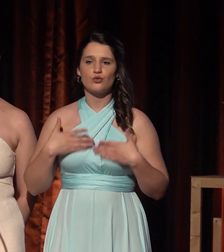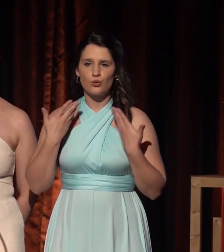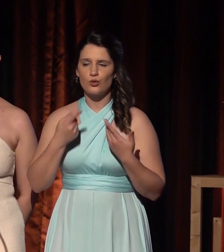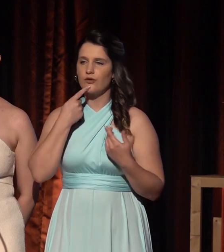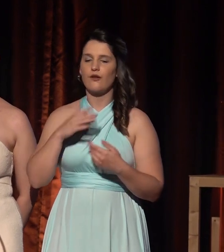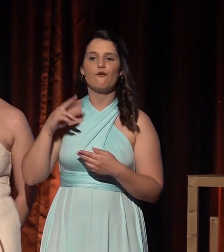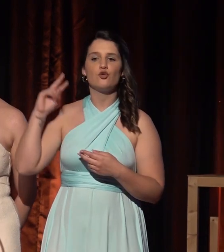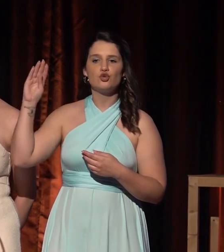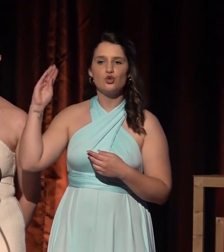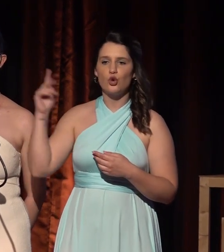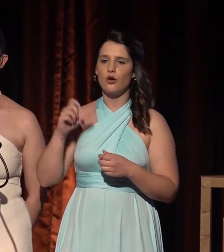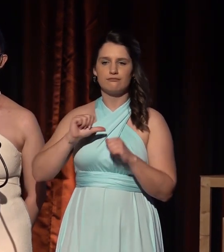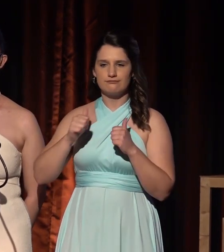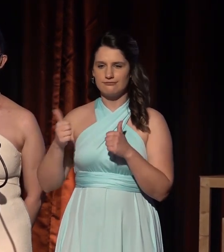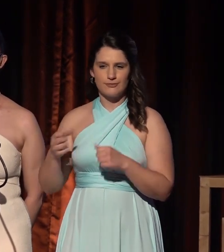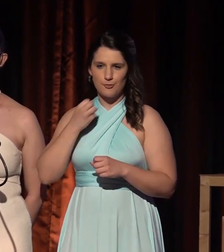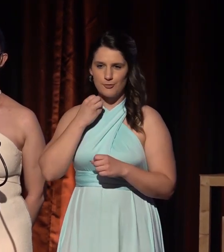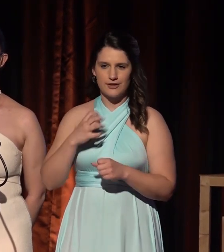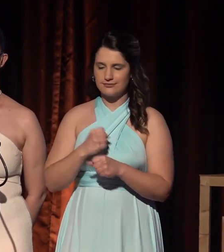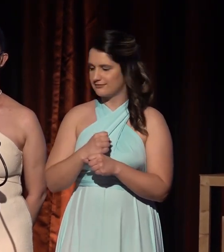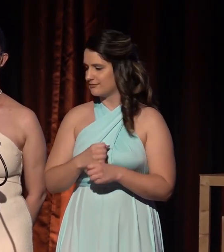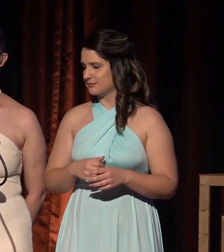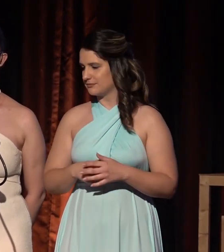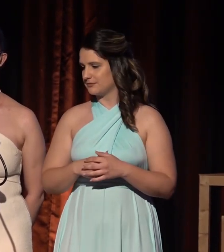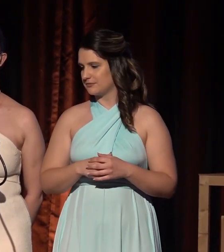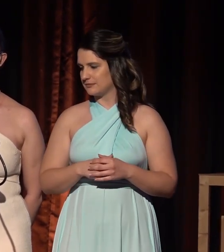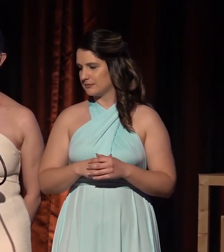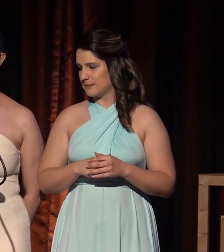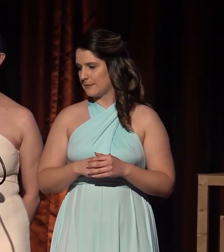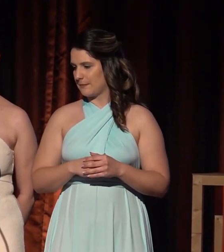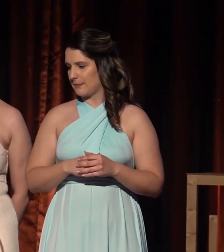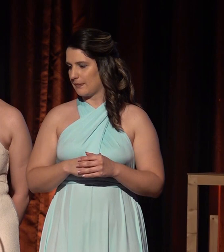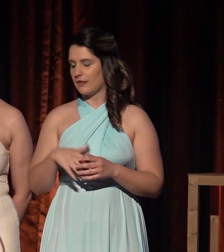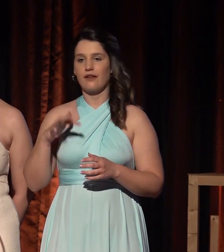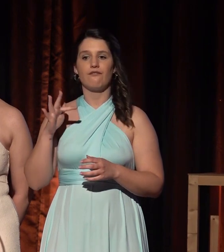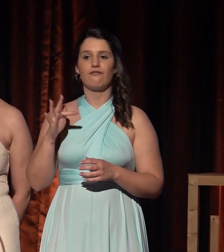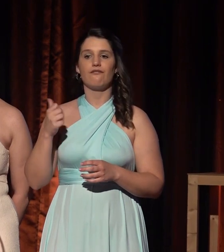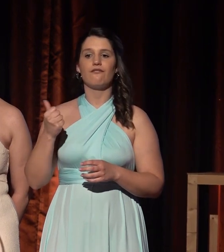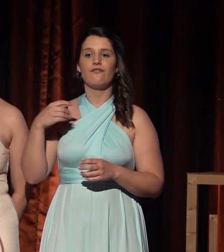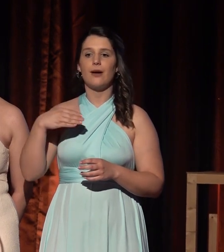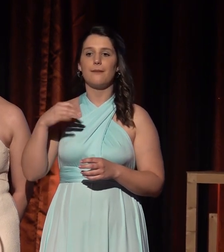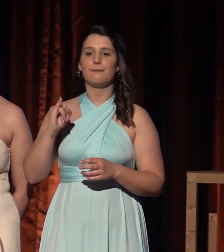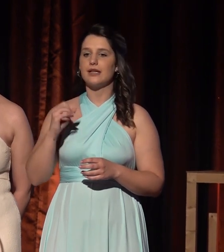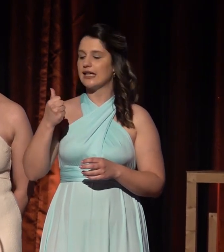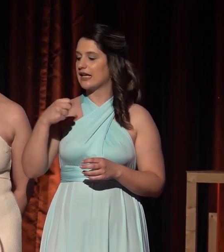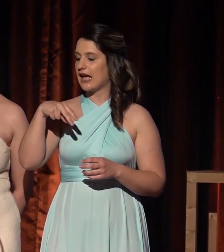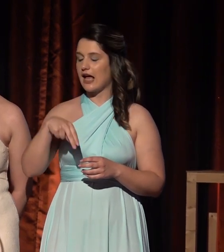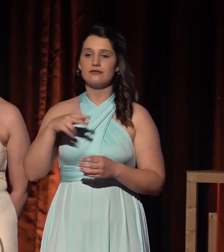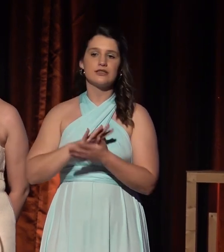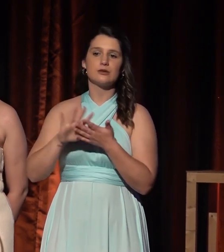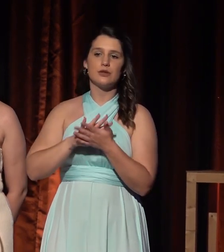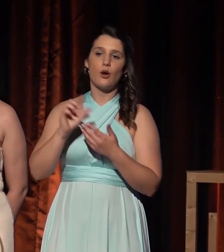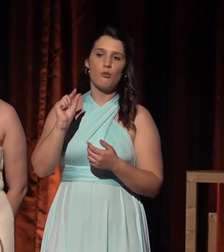és vostre i estarà ple d'èxits. Seguidament, Fabián Sec Sebastià, del cicle superior de